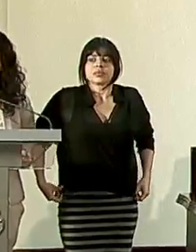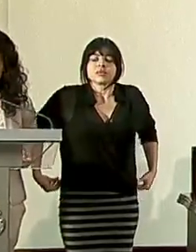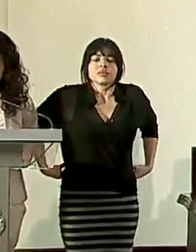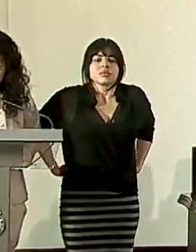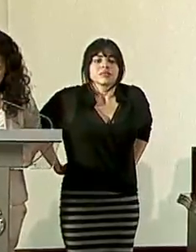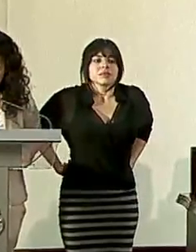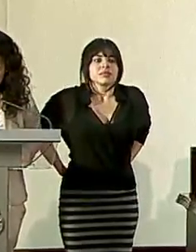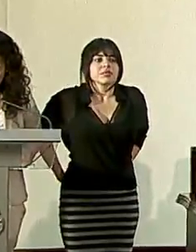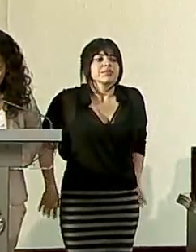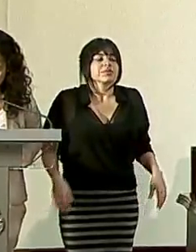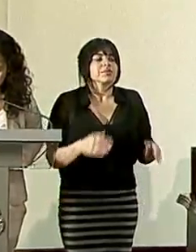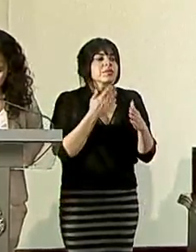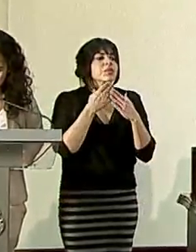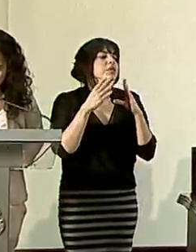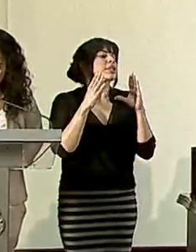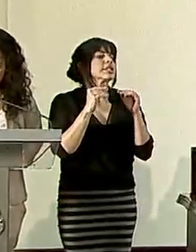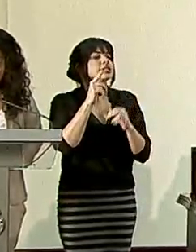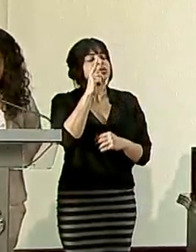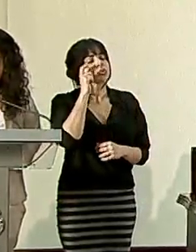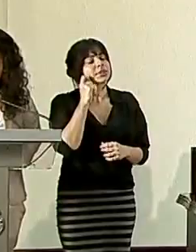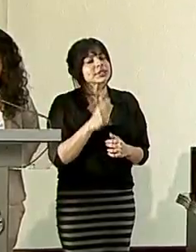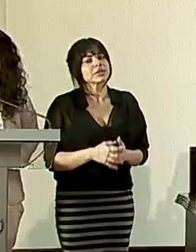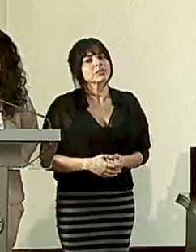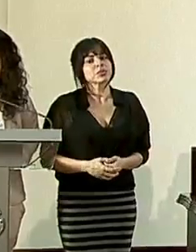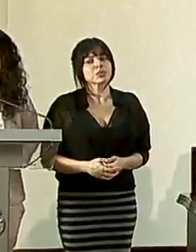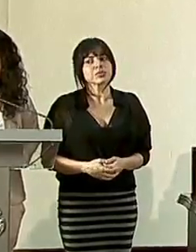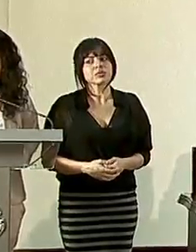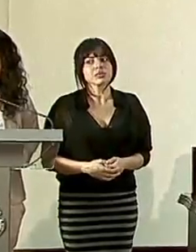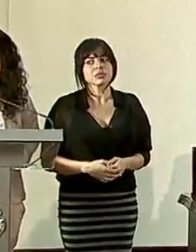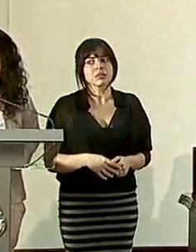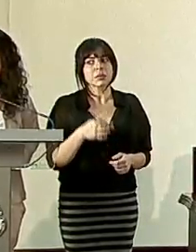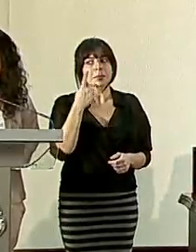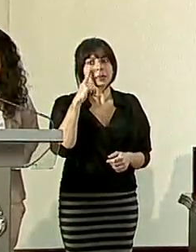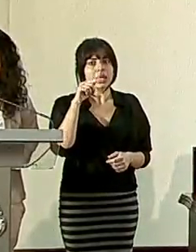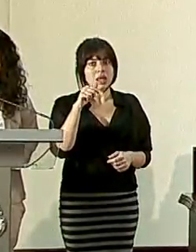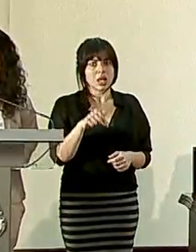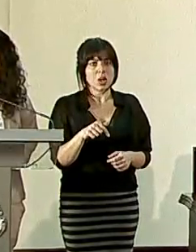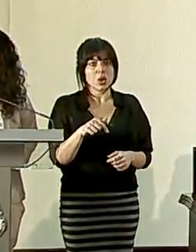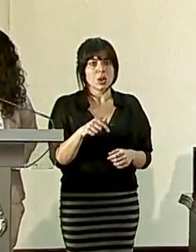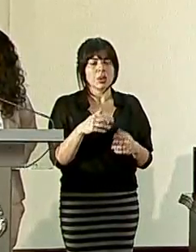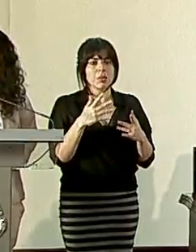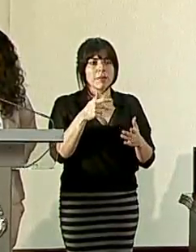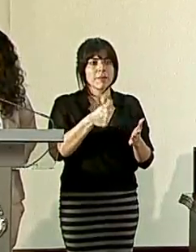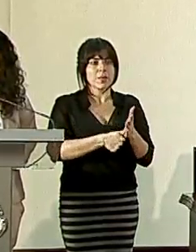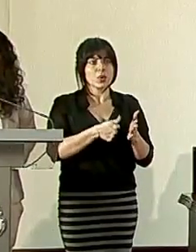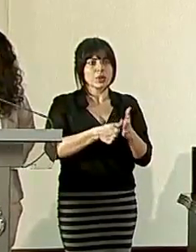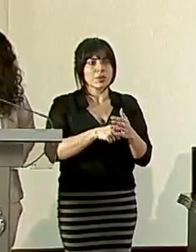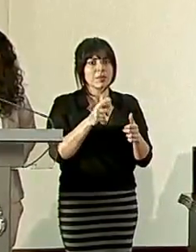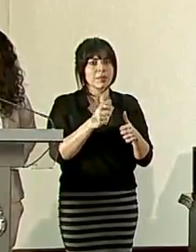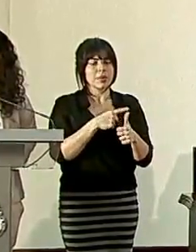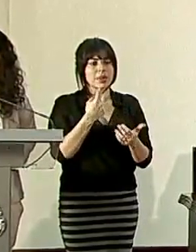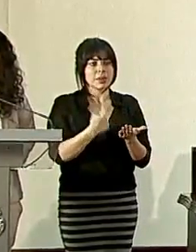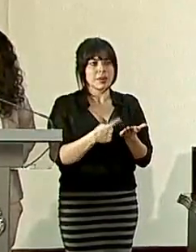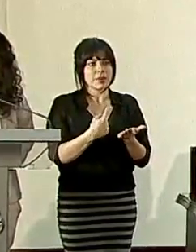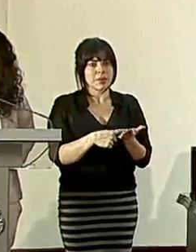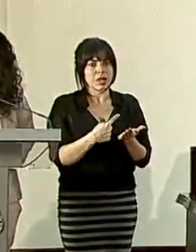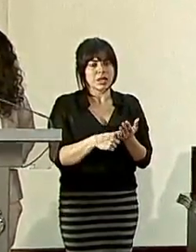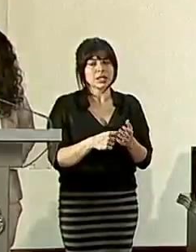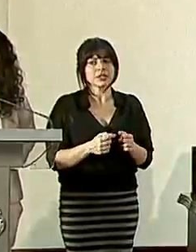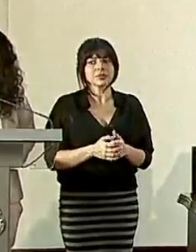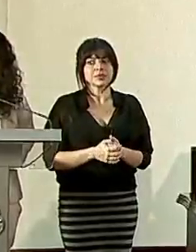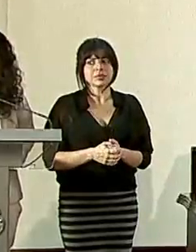Buenas tardes. Don Luis Guillermo, para hoy se prevé la votación en primer debate